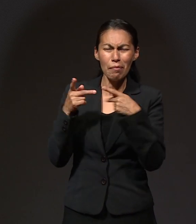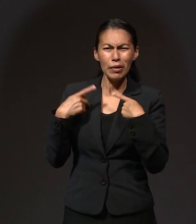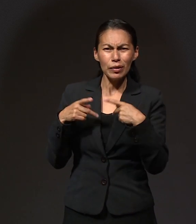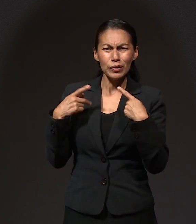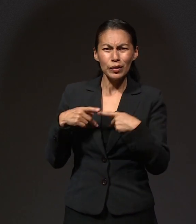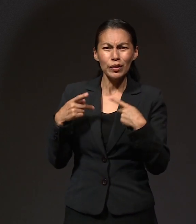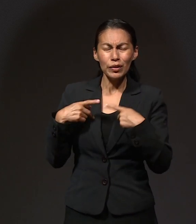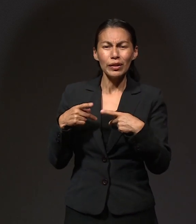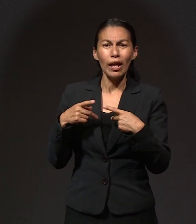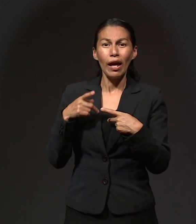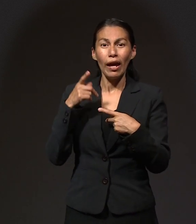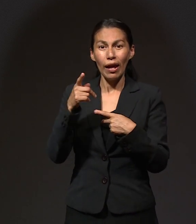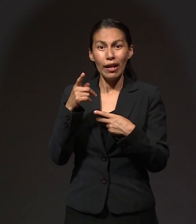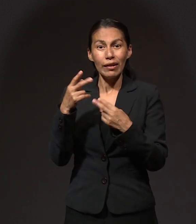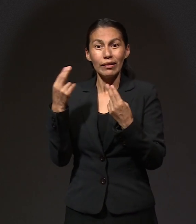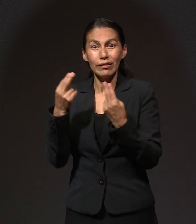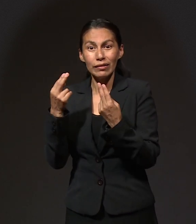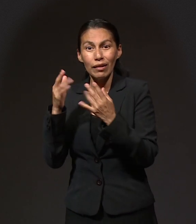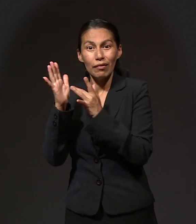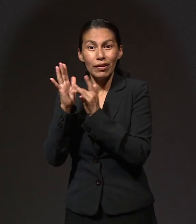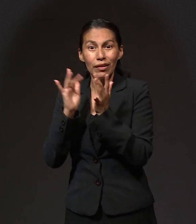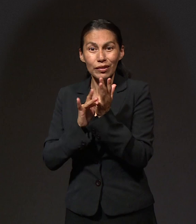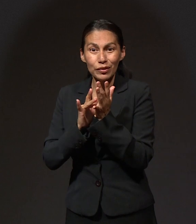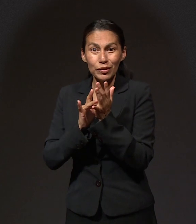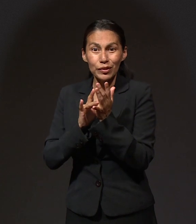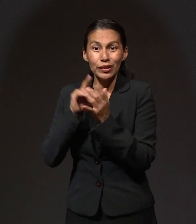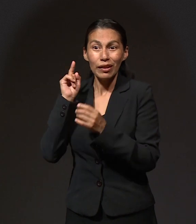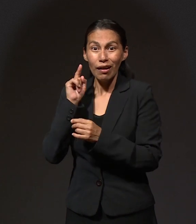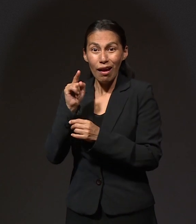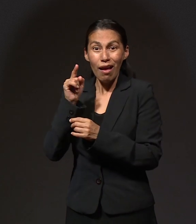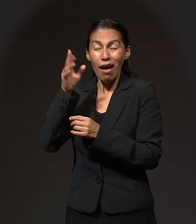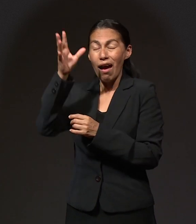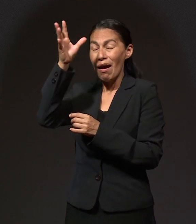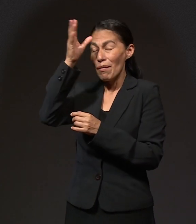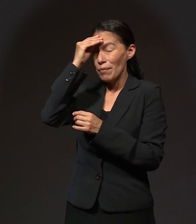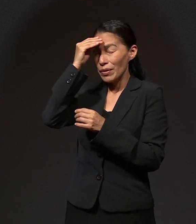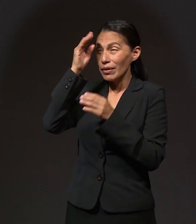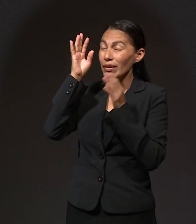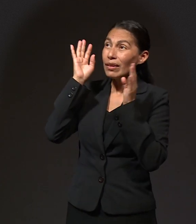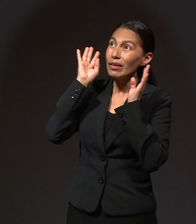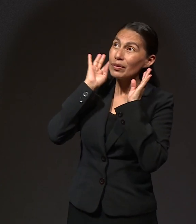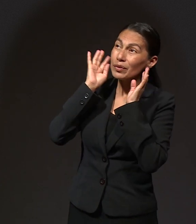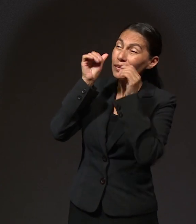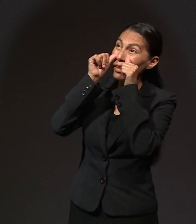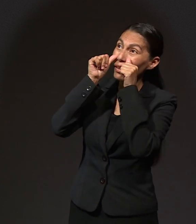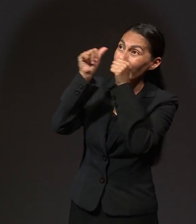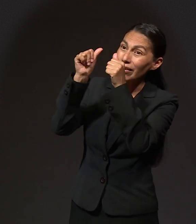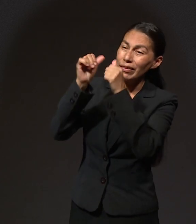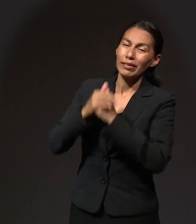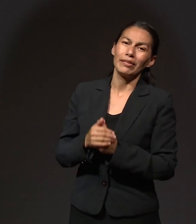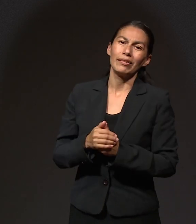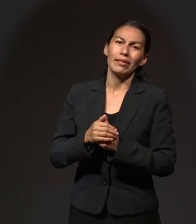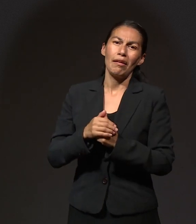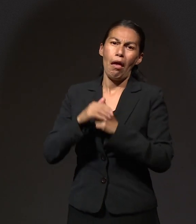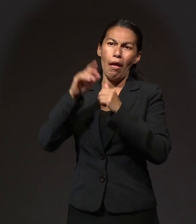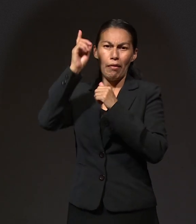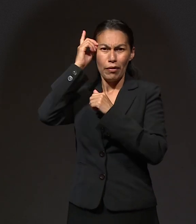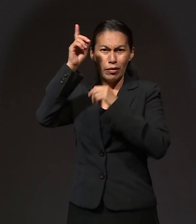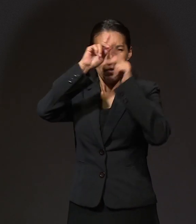necesitaba y ha aprendido de él a tener paz,